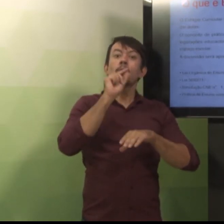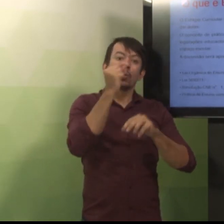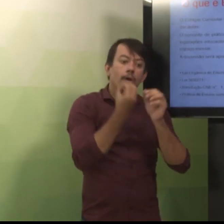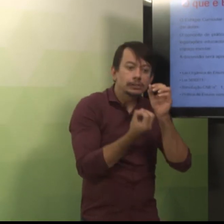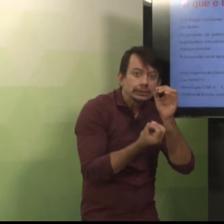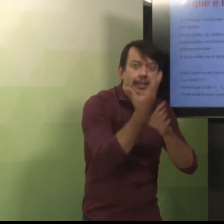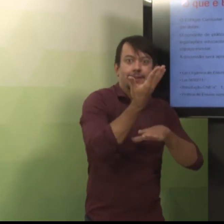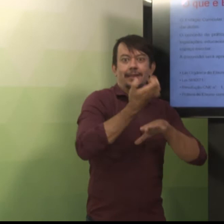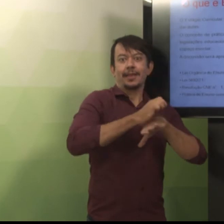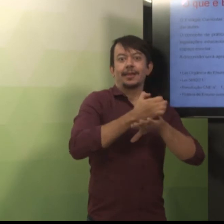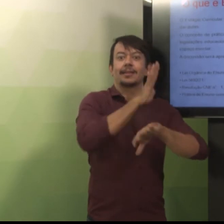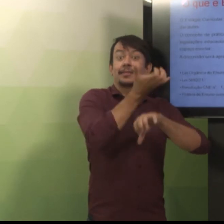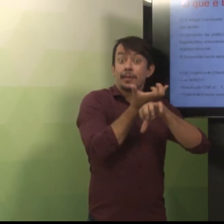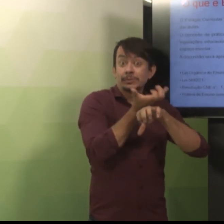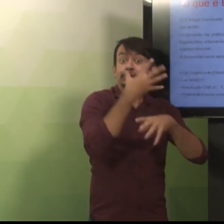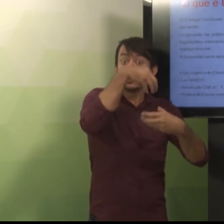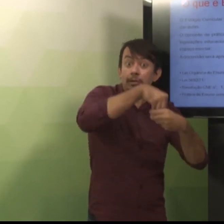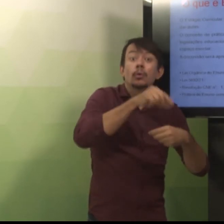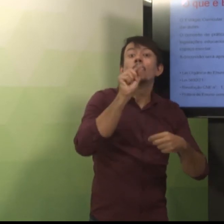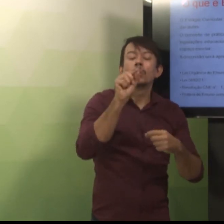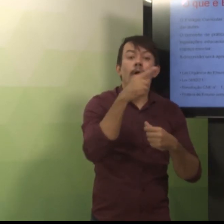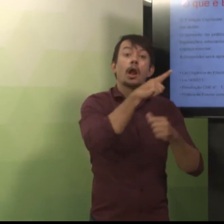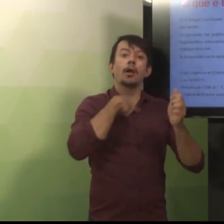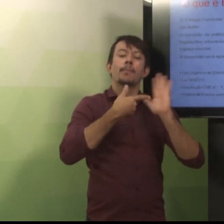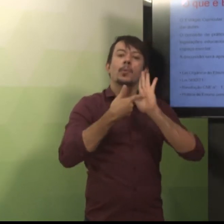Então, hoje é oferecido estágio